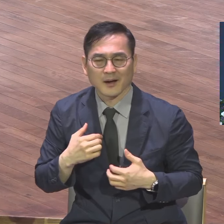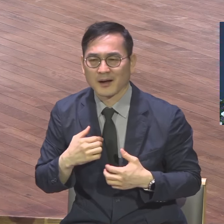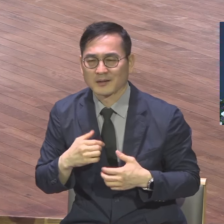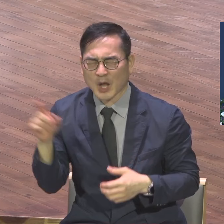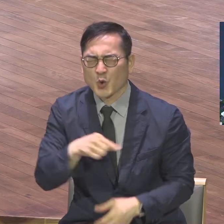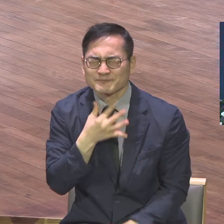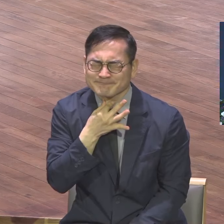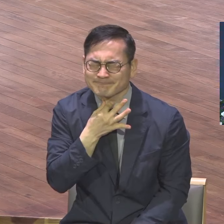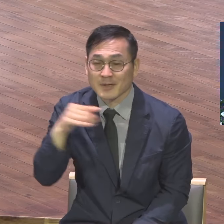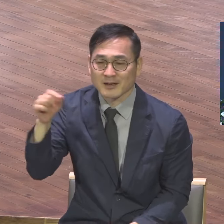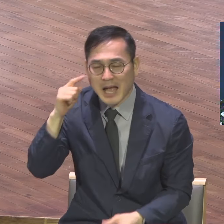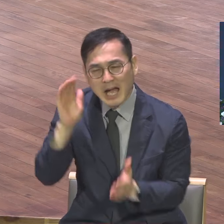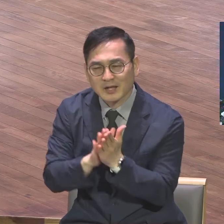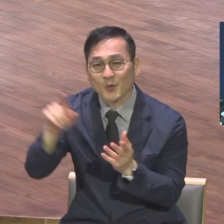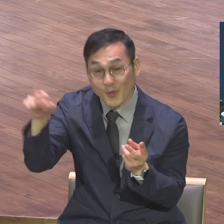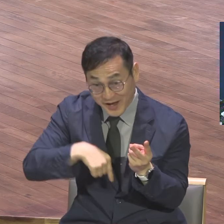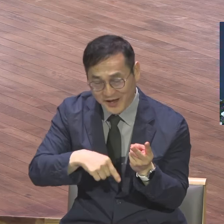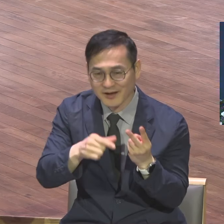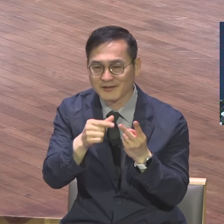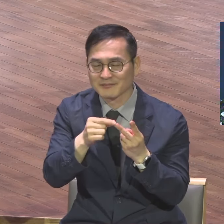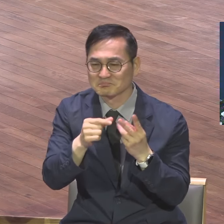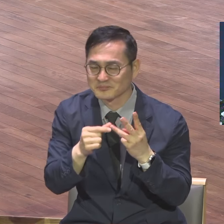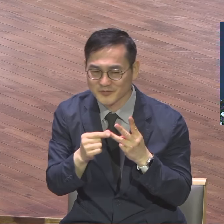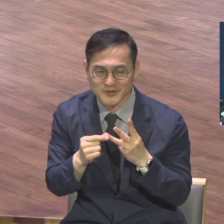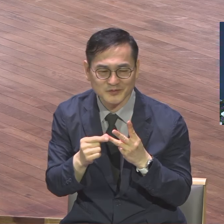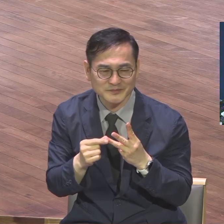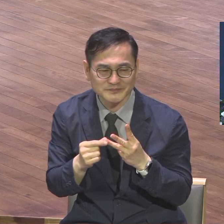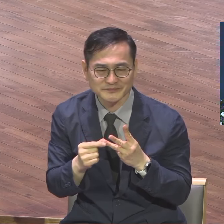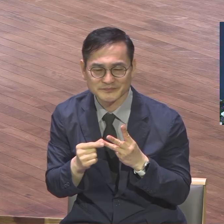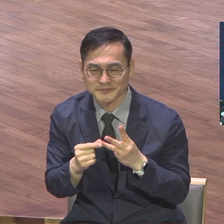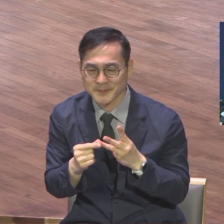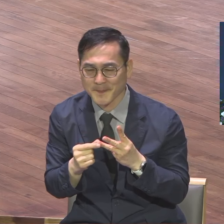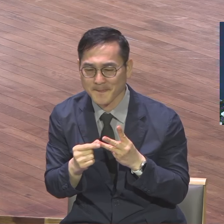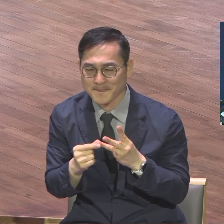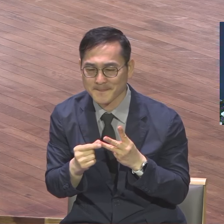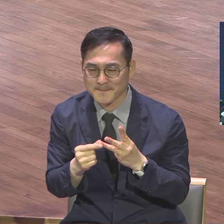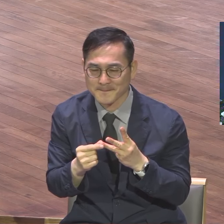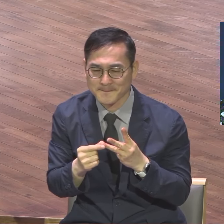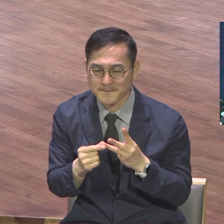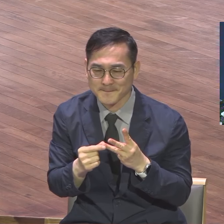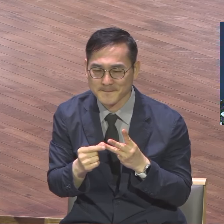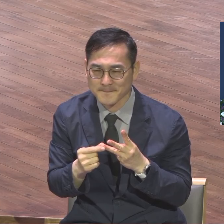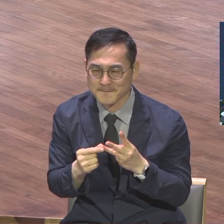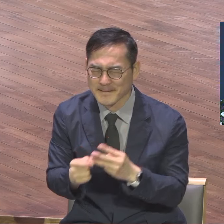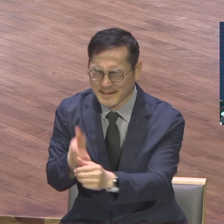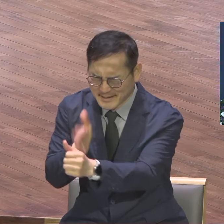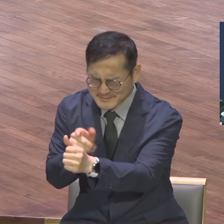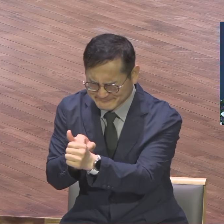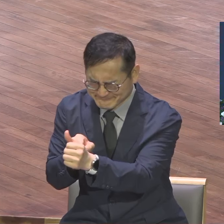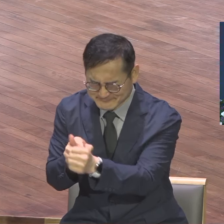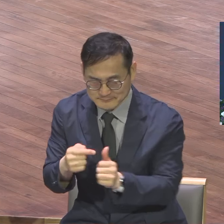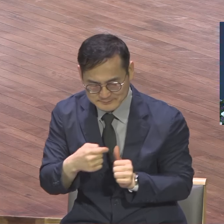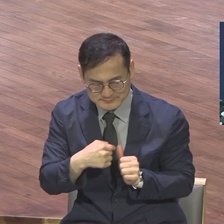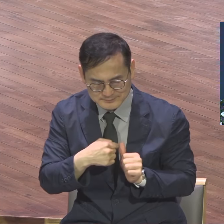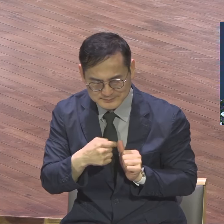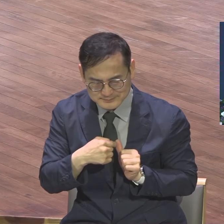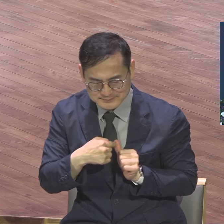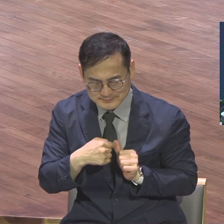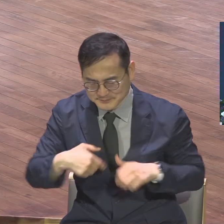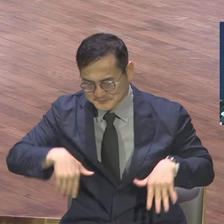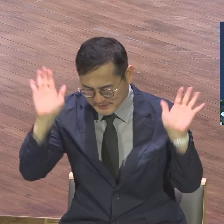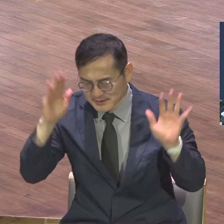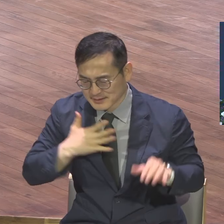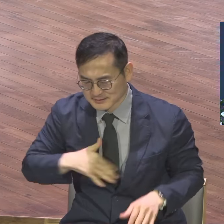또 오신 분들 계실 것이고 또 참 거절하지 못할 그런